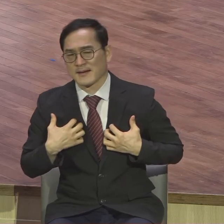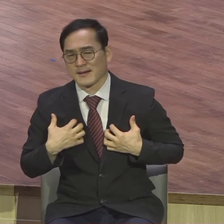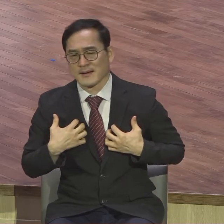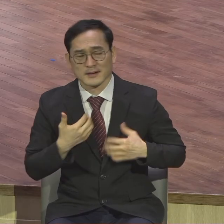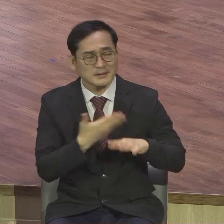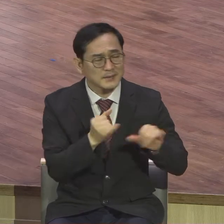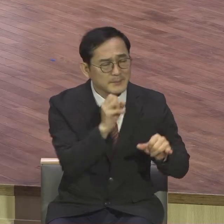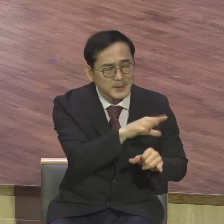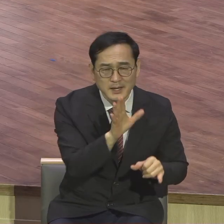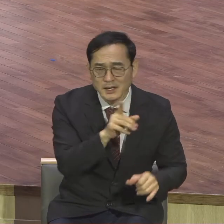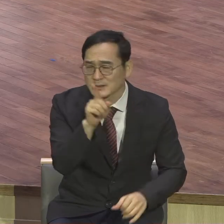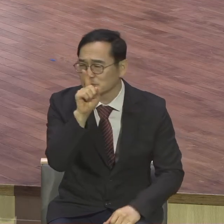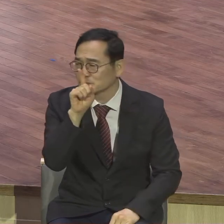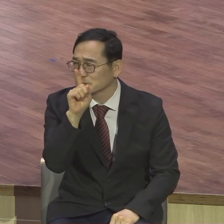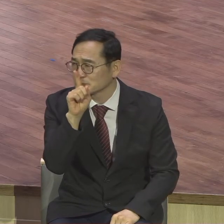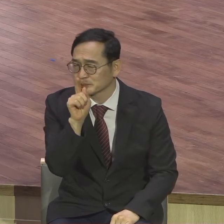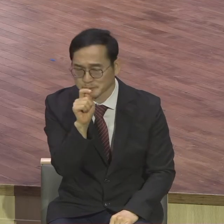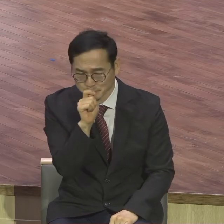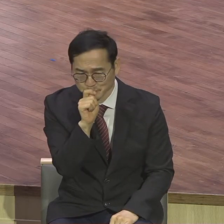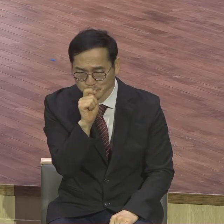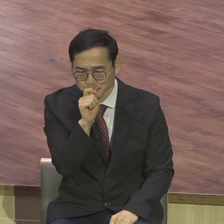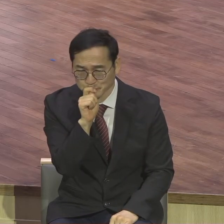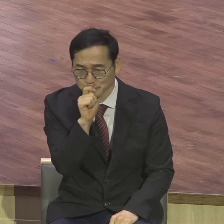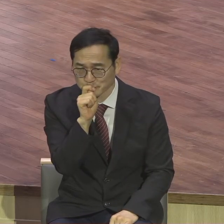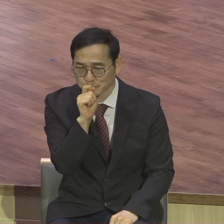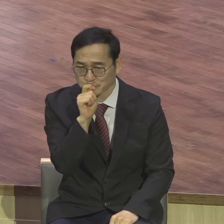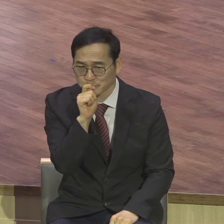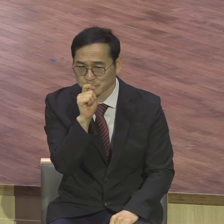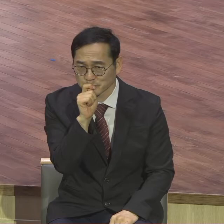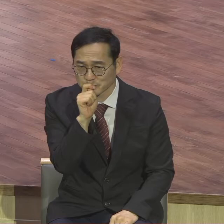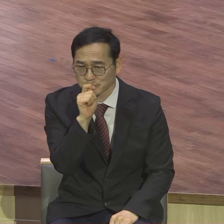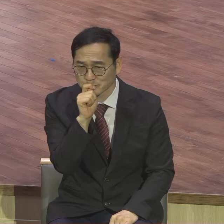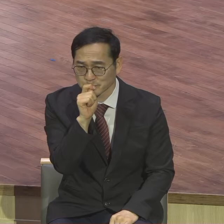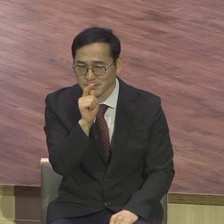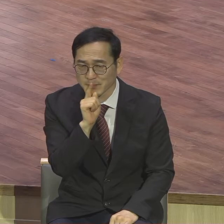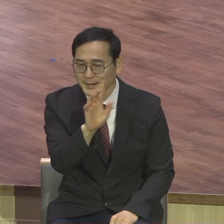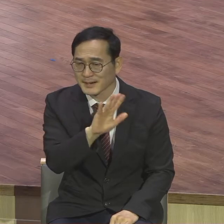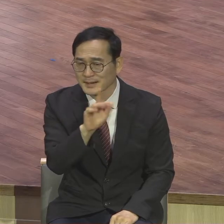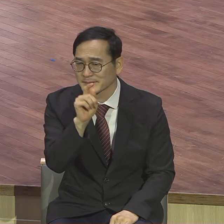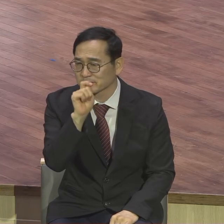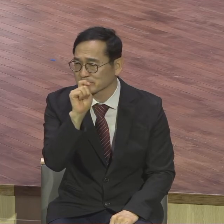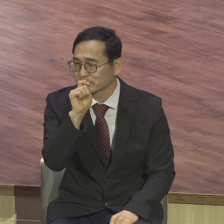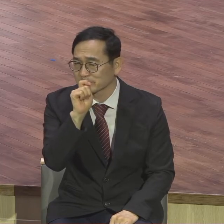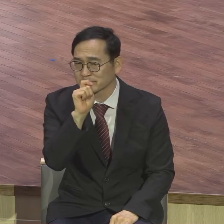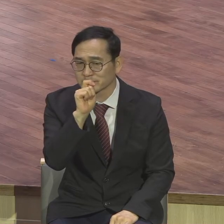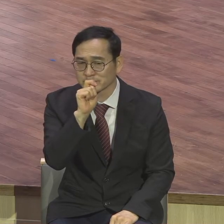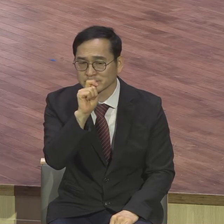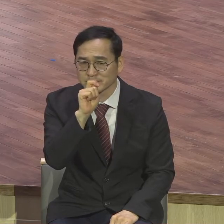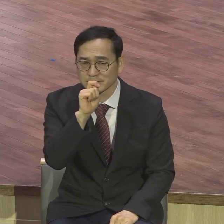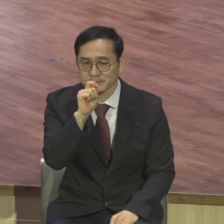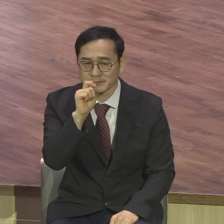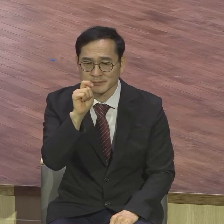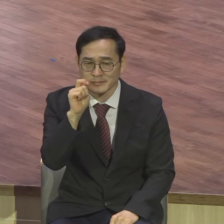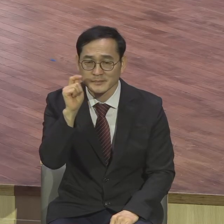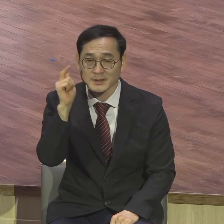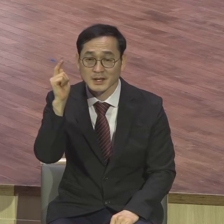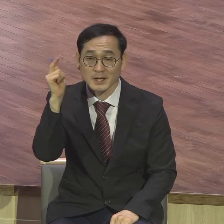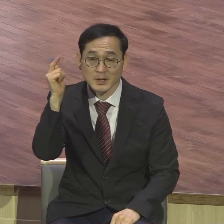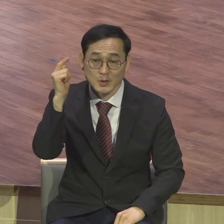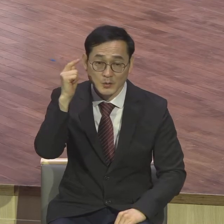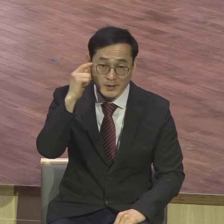몰라도 복음을 전하지를 않아요. 거의 대부분이. 왜 안 전하느냐?